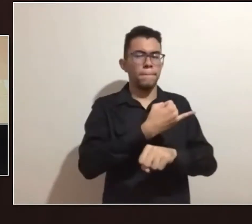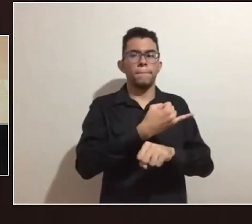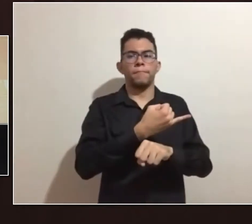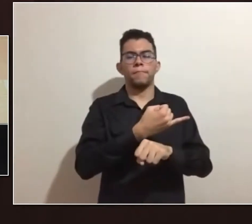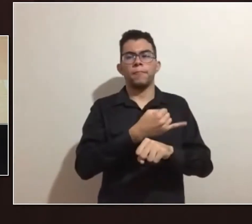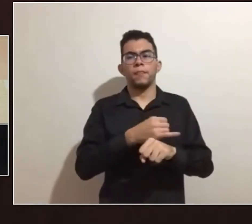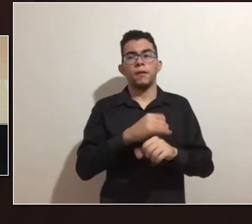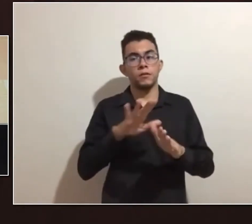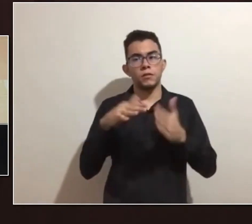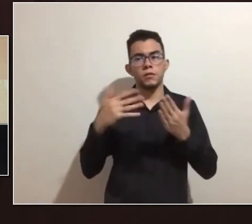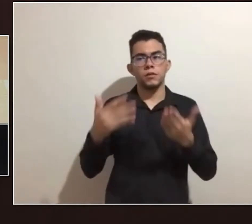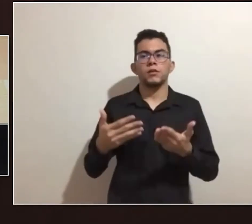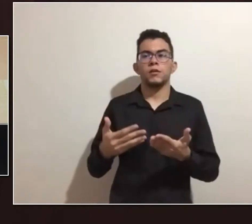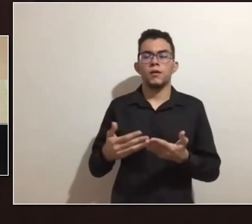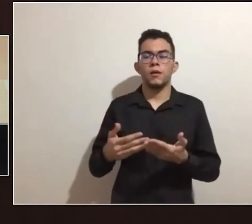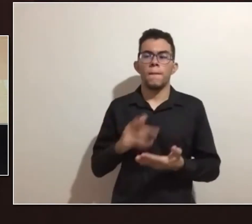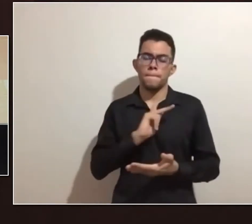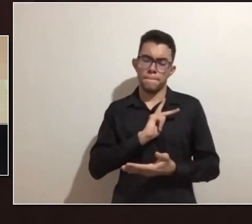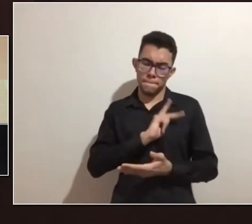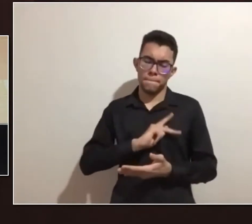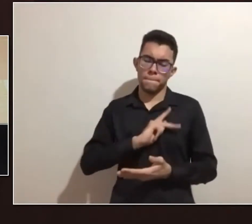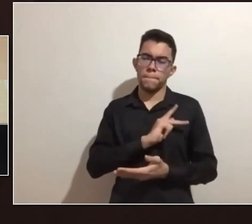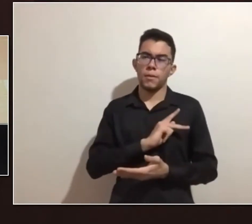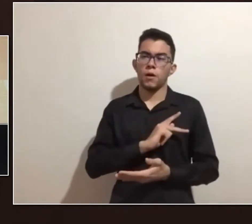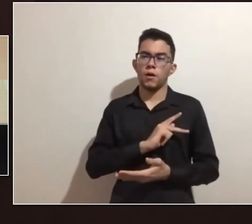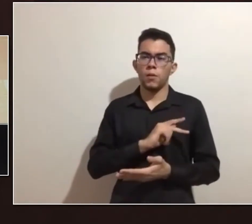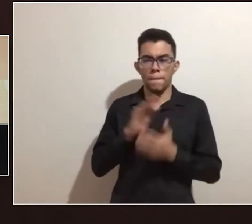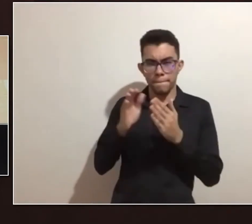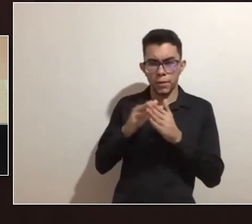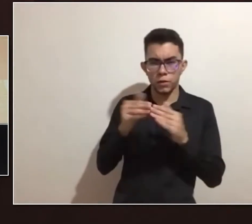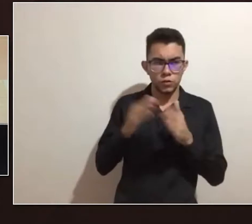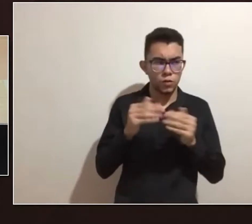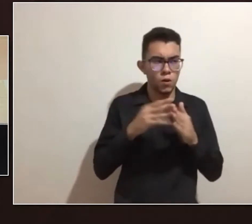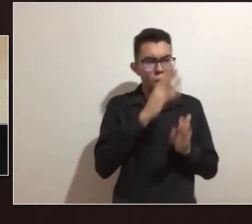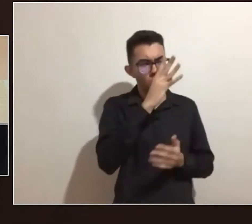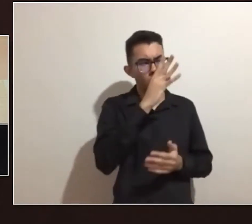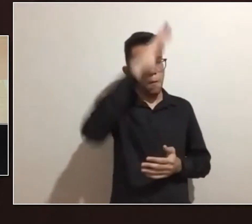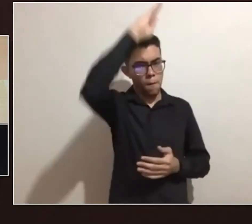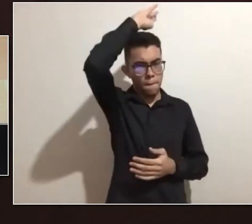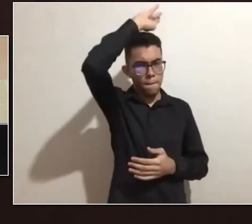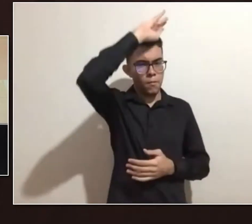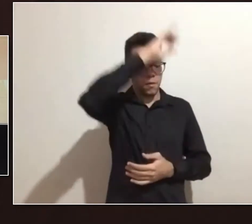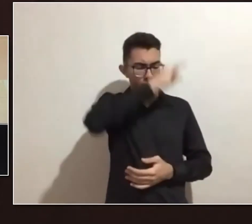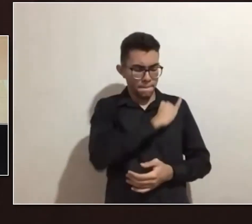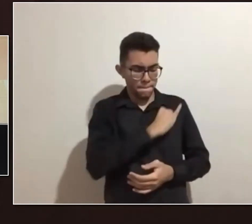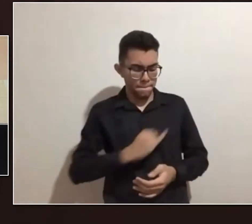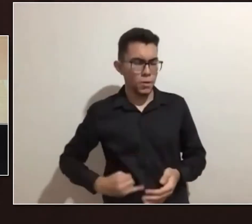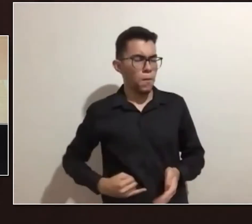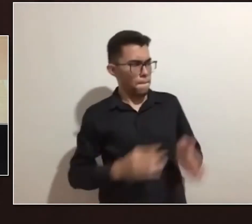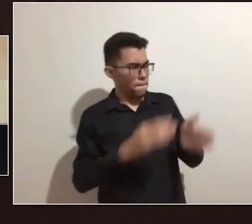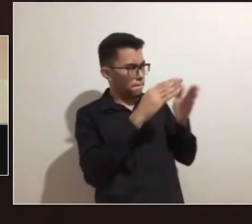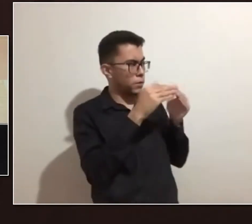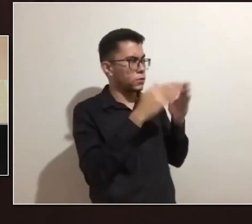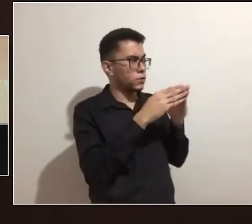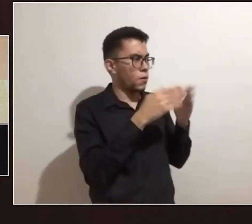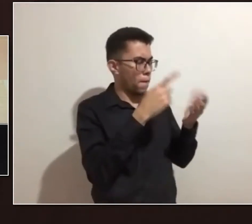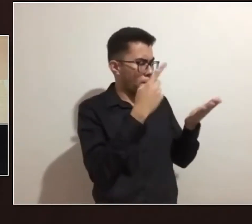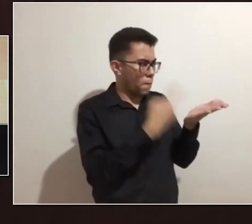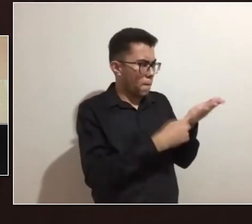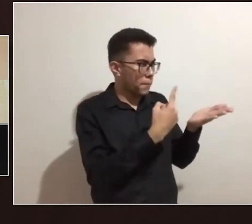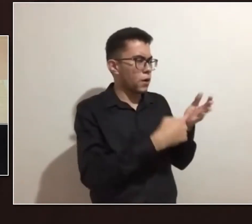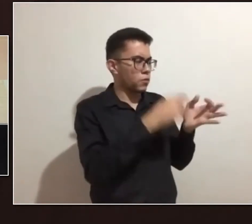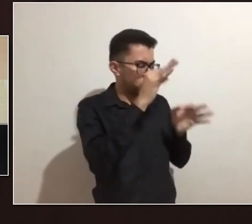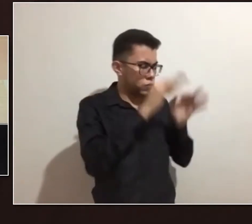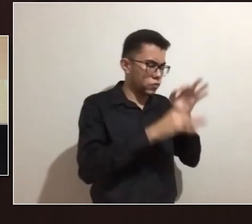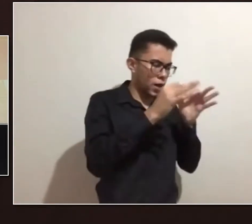meio do caminho e matá-lo, e ele então apelou para o César, sendo ele de cidadão romano. Ele tinha esse direito de ser